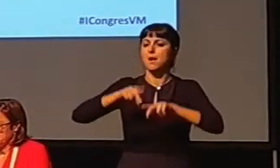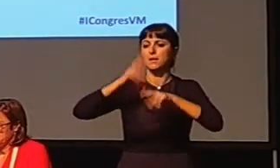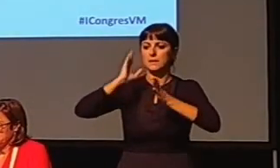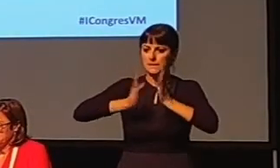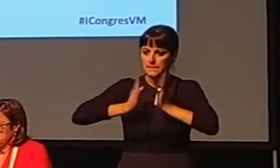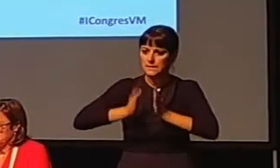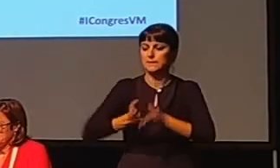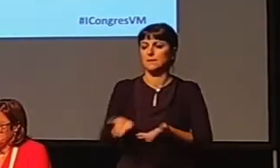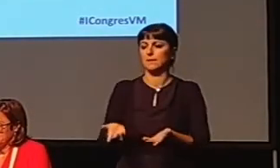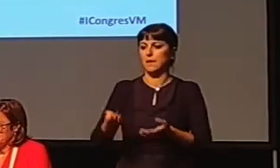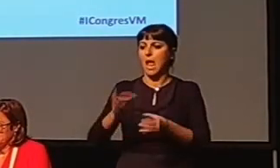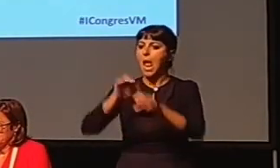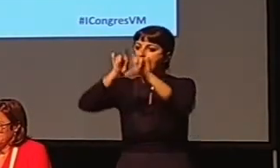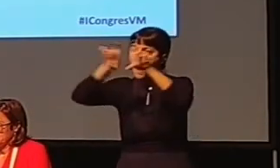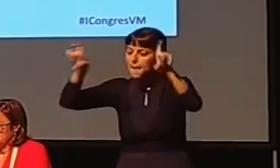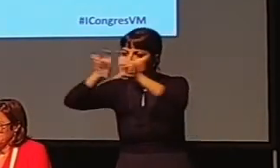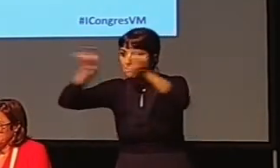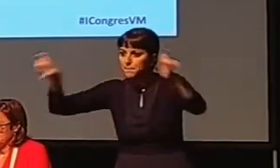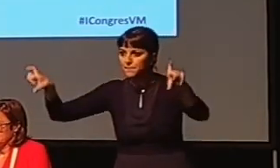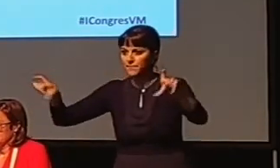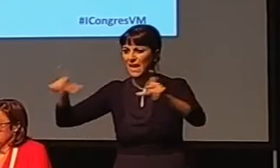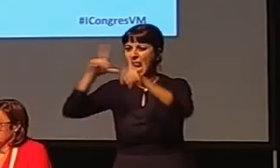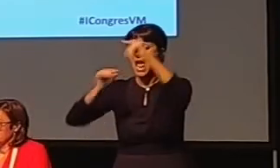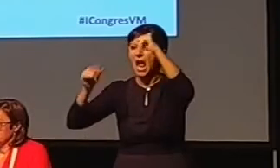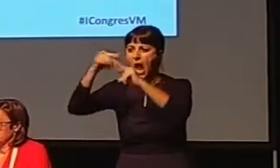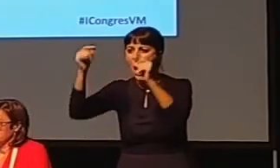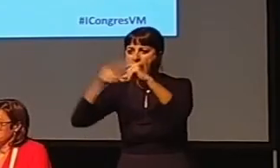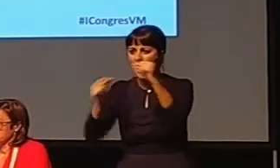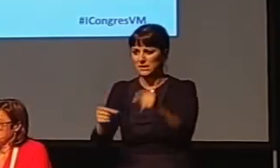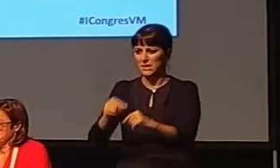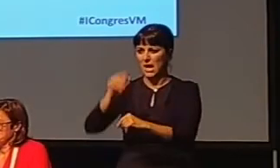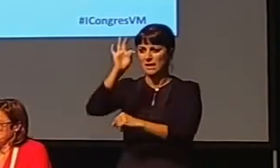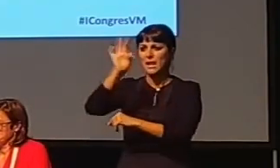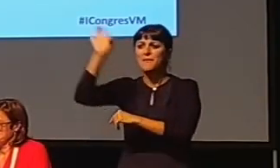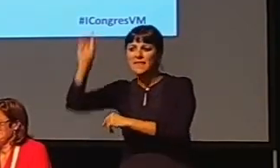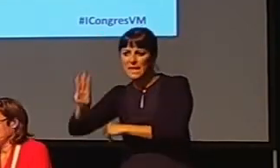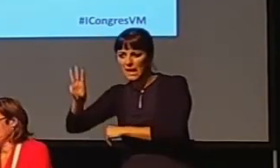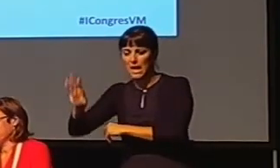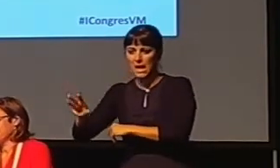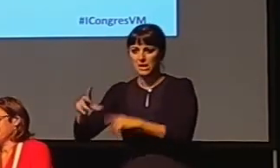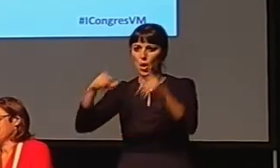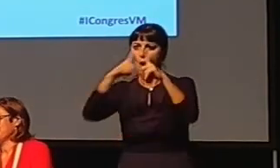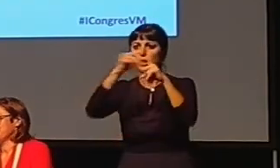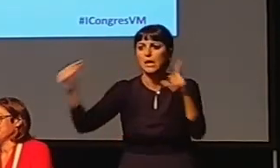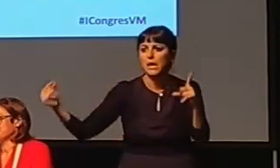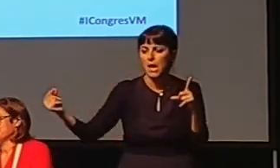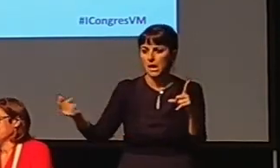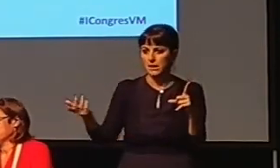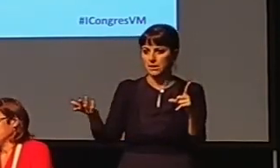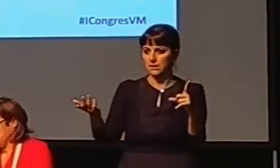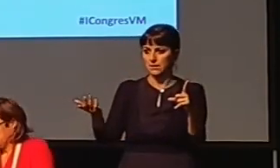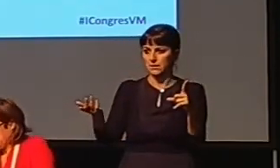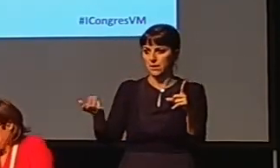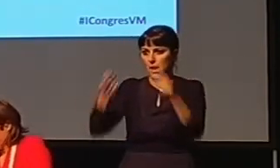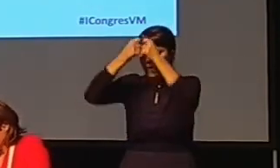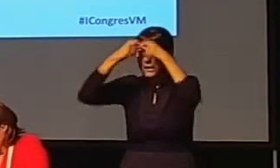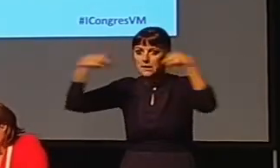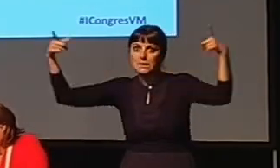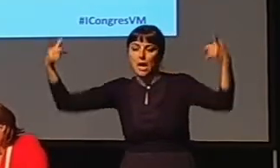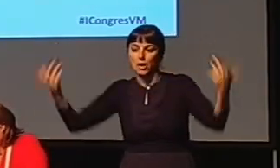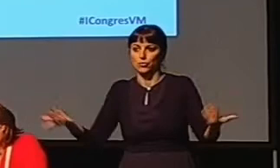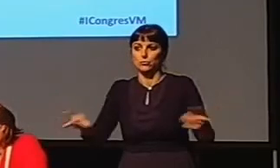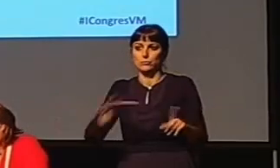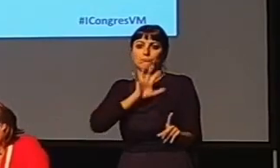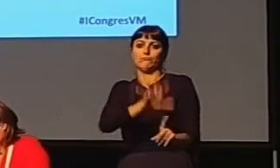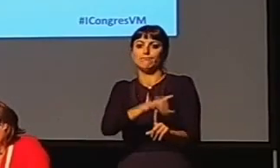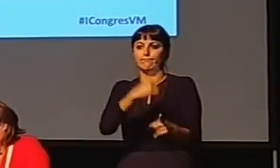empreses. Vau veure, no, TV3? La Caixa! El Corte Inglés! No? Pues imagineu-vos el que passa. També el que passa a les